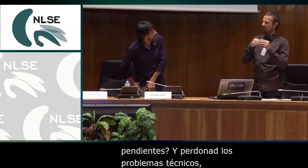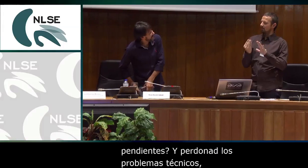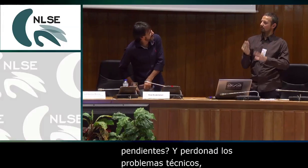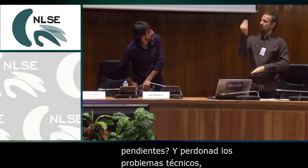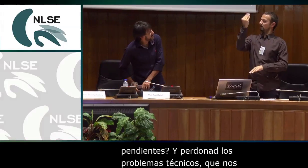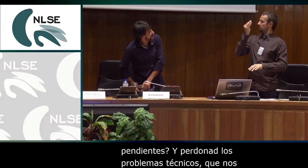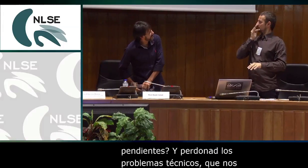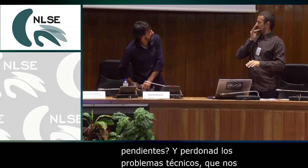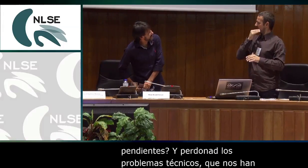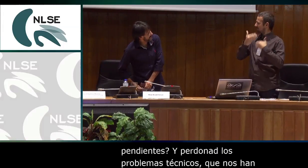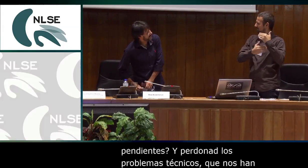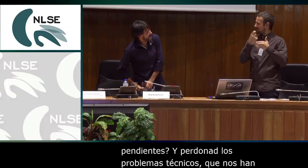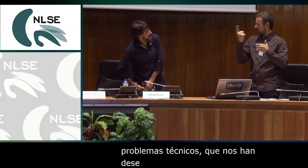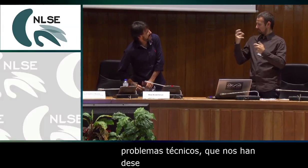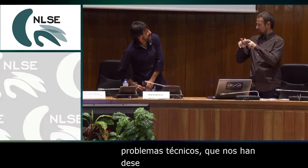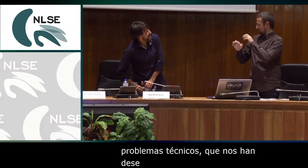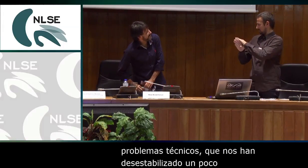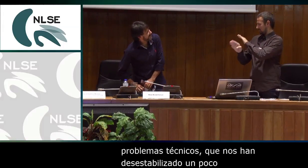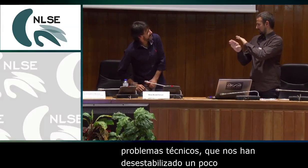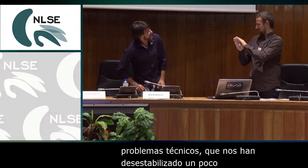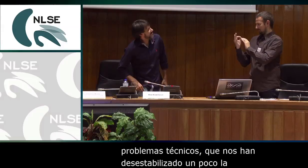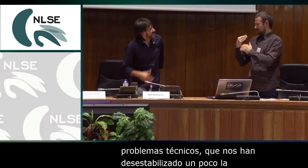realmente importante y todavía no se ha